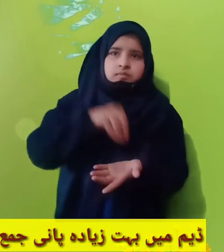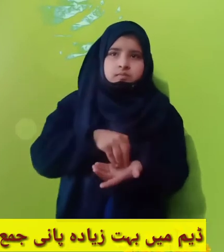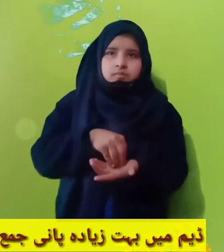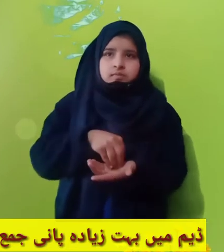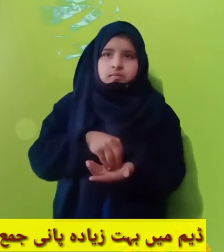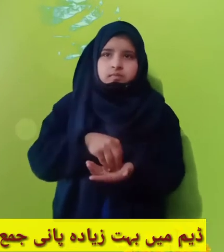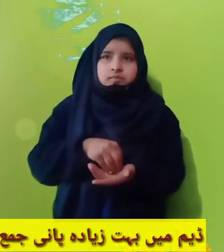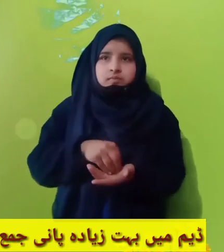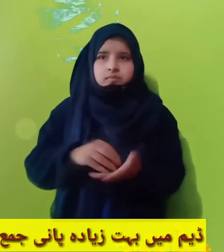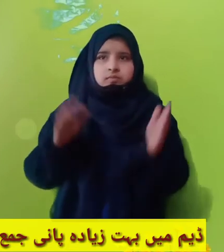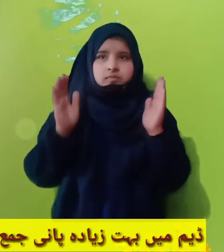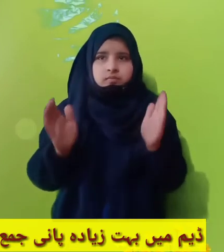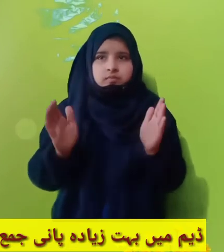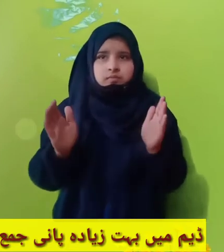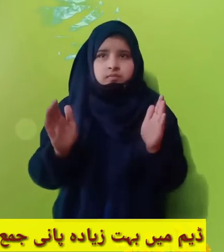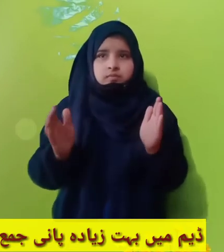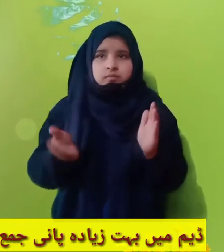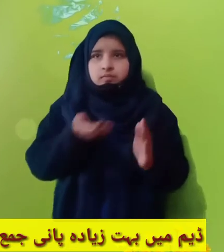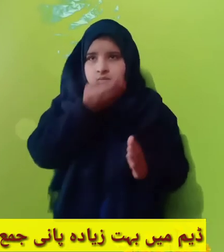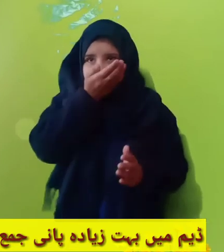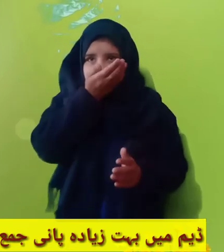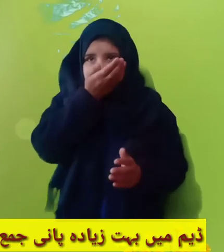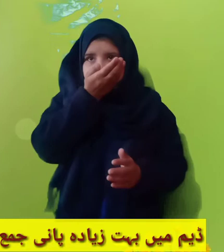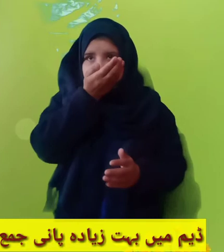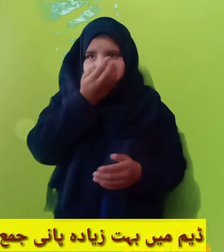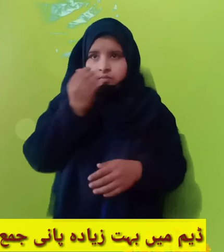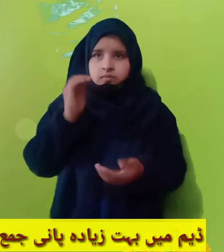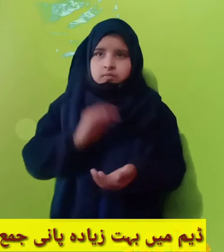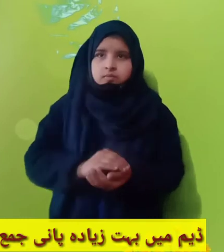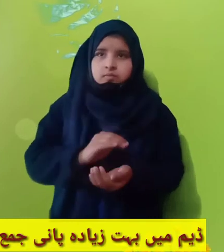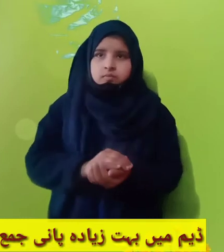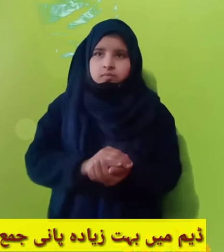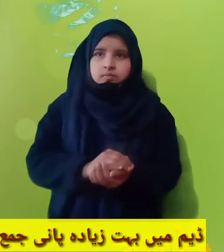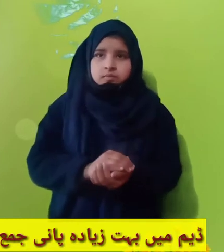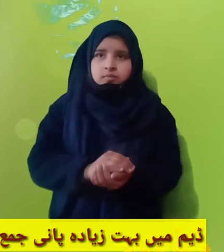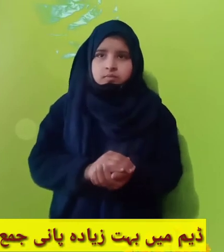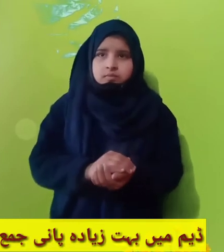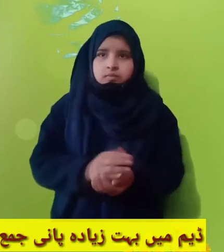में बहुत ज़्यादा पानी जमा किया जाता है।